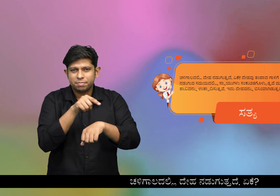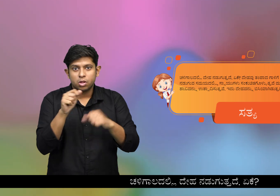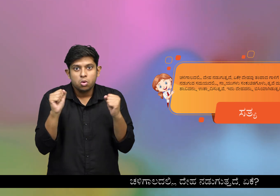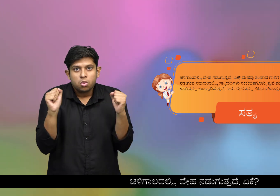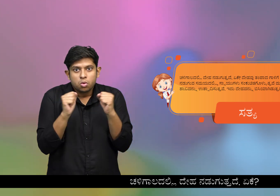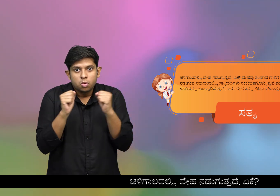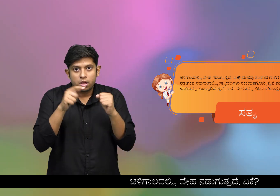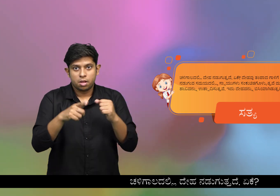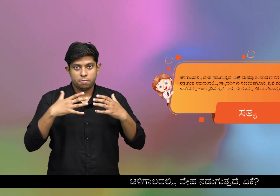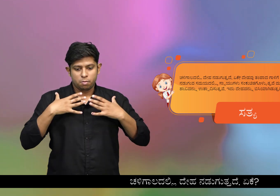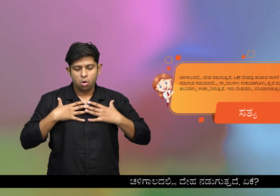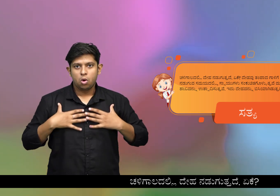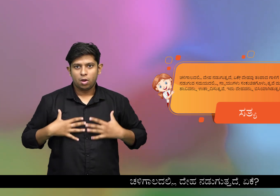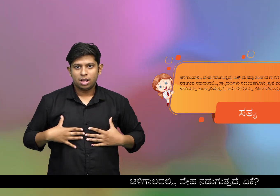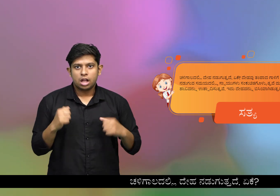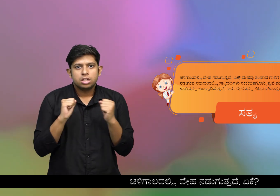ಚಳಿಗಾಲದಲ್ಲಿ ದೇಹ ನಡುಗುತ್ತದೆ ಏಕೆ?